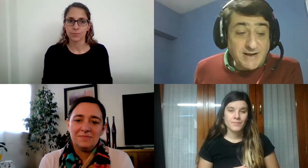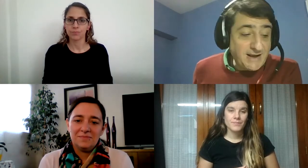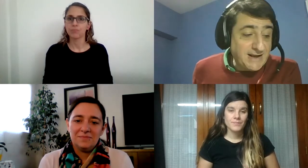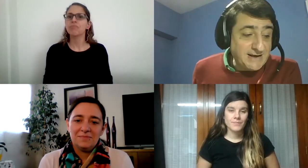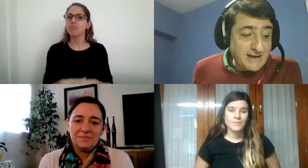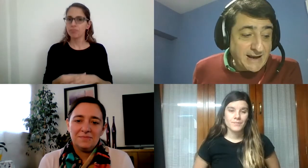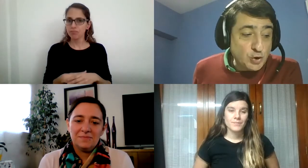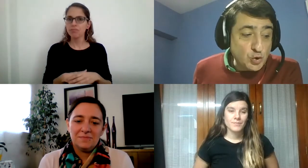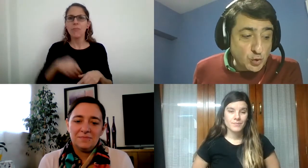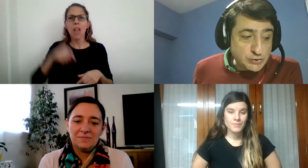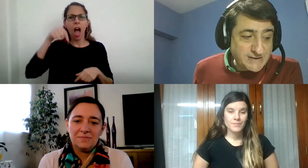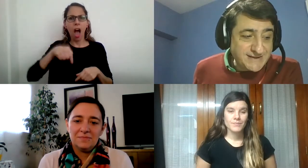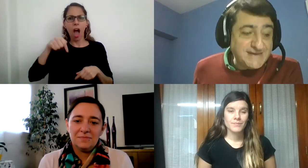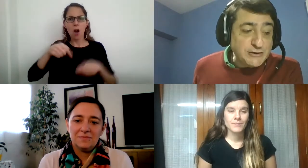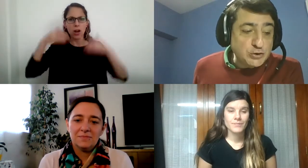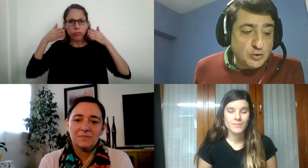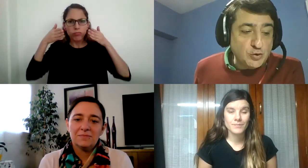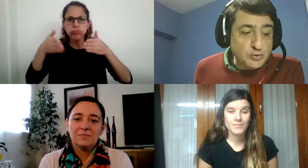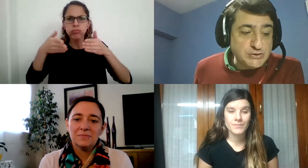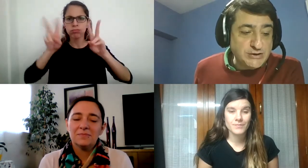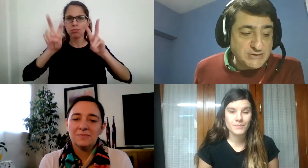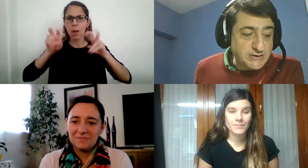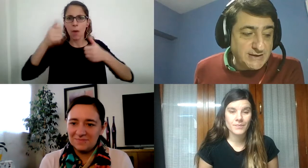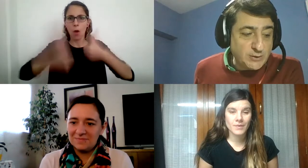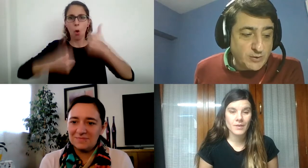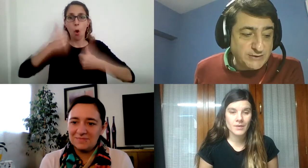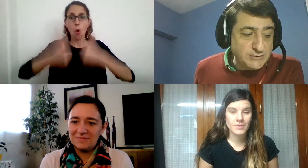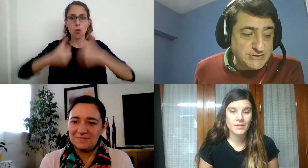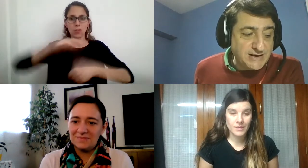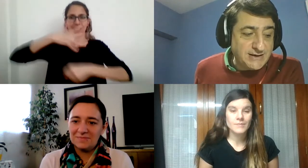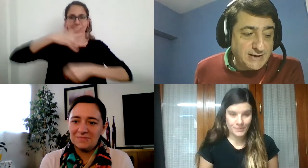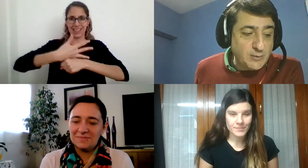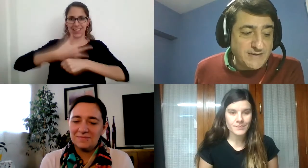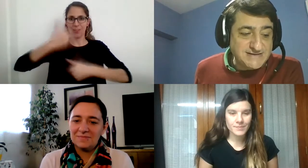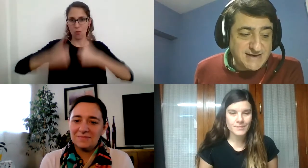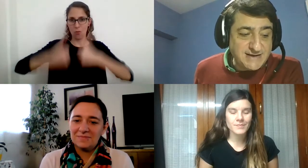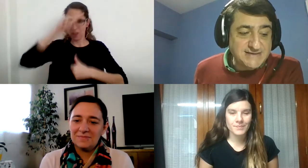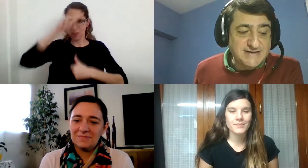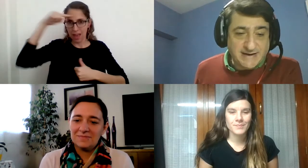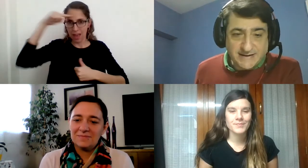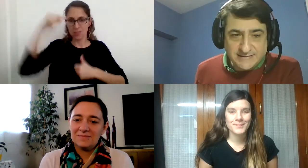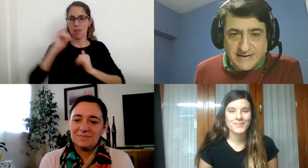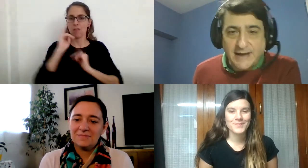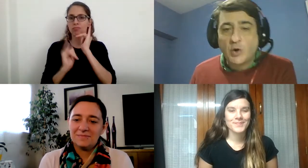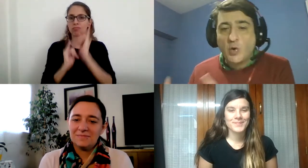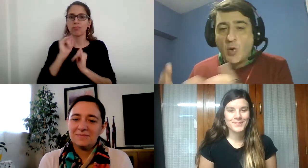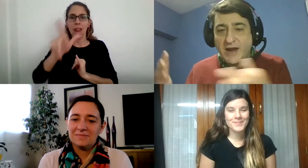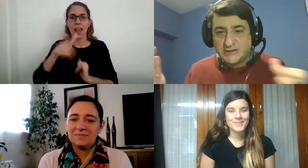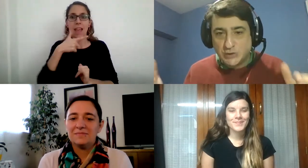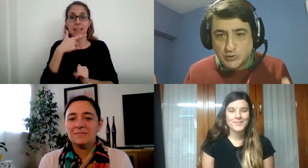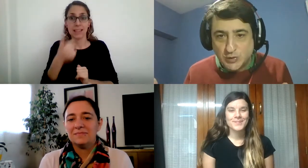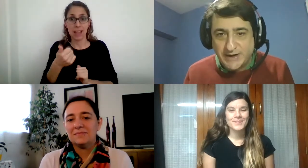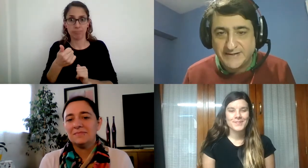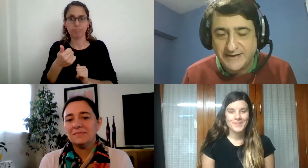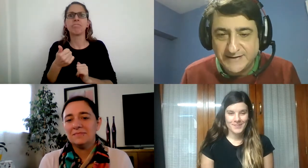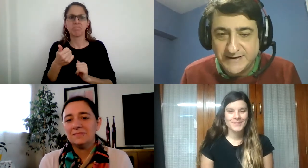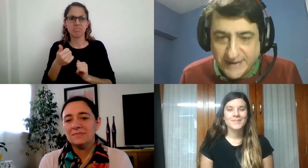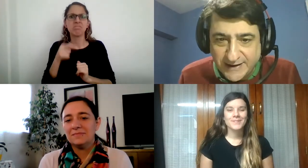Vayamos ahora al concurso, este quinto concurso nacional de cuentos en lengua de señas argentina. ¿Cuáles son